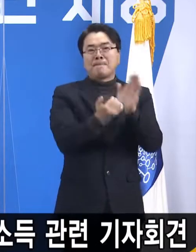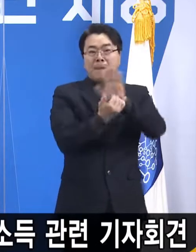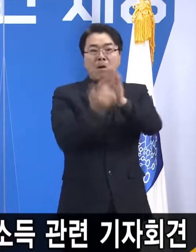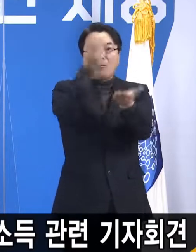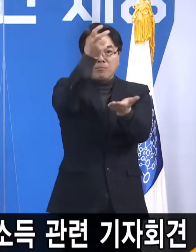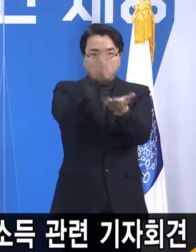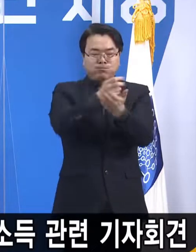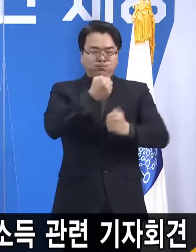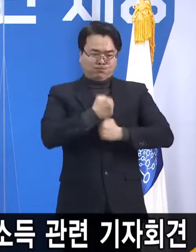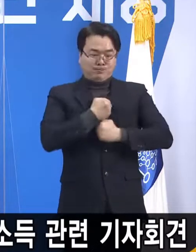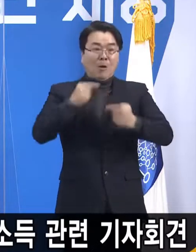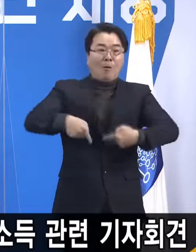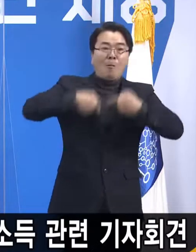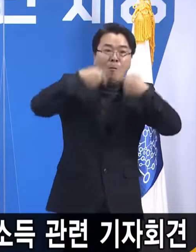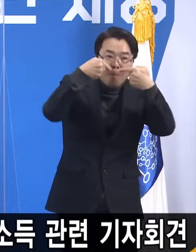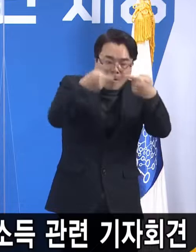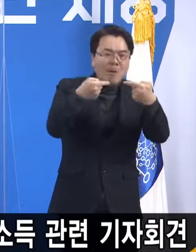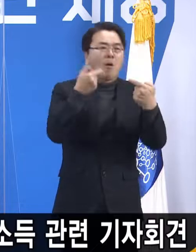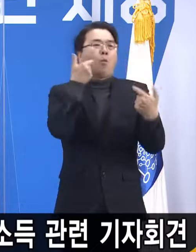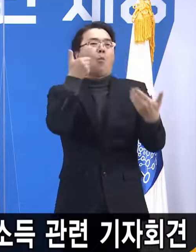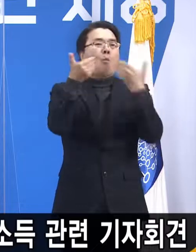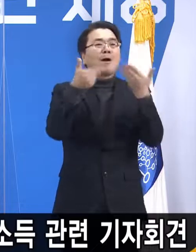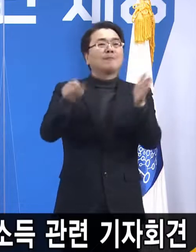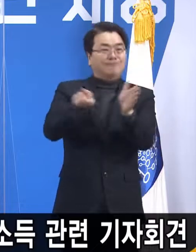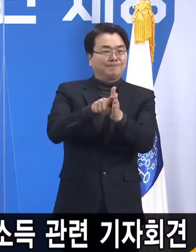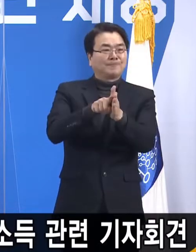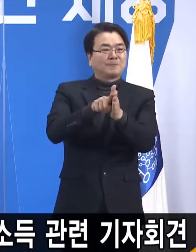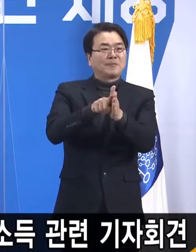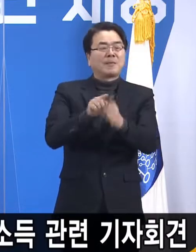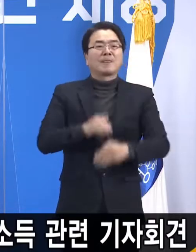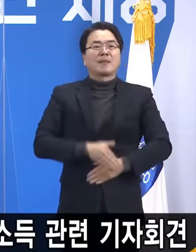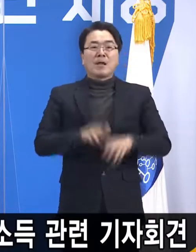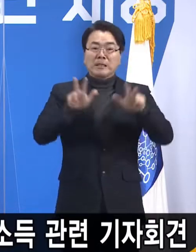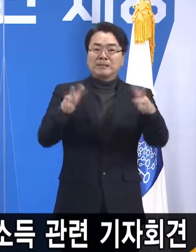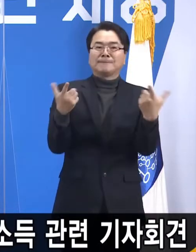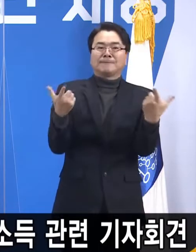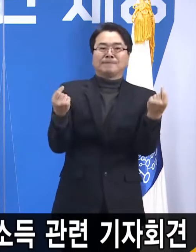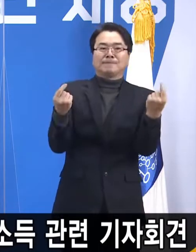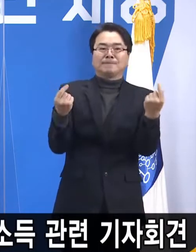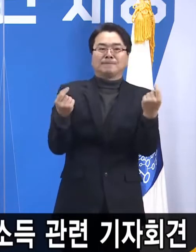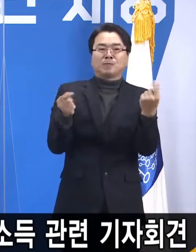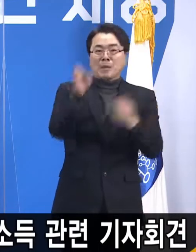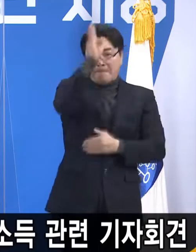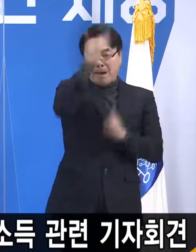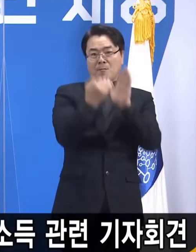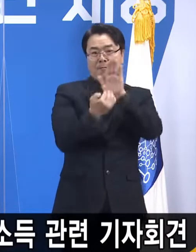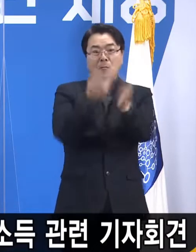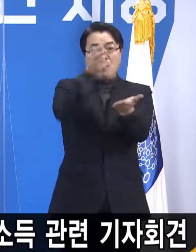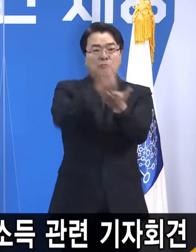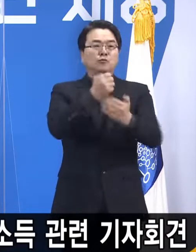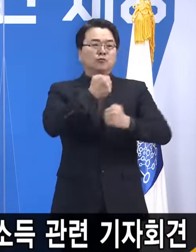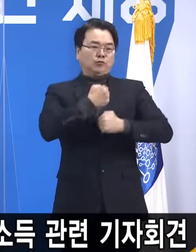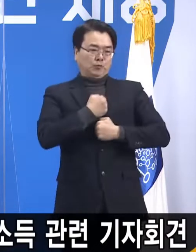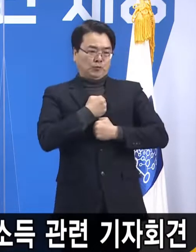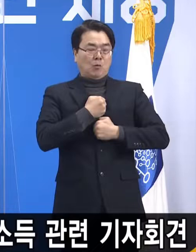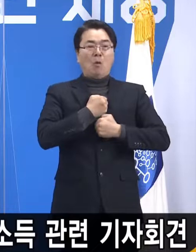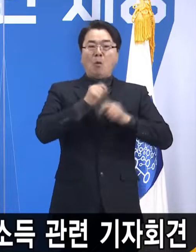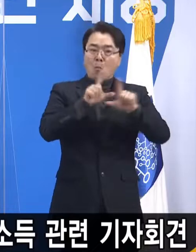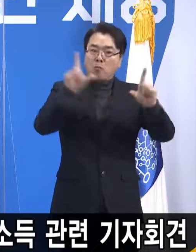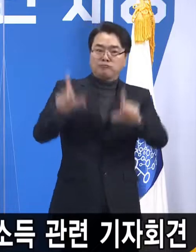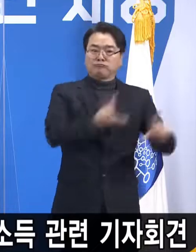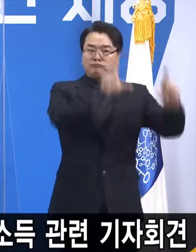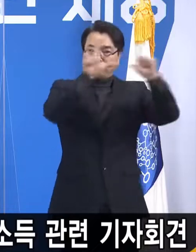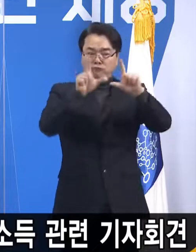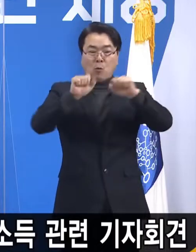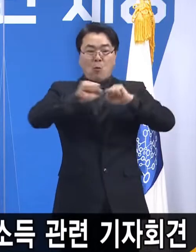준수 참여 덕분이었음이 분명합니다. 지금처럼 방역 수칙을 준수하면서 일상적 소비 활동을